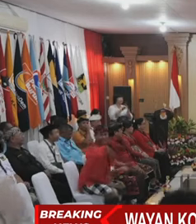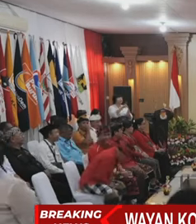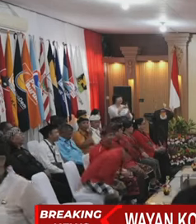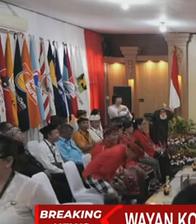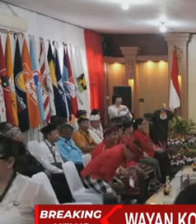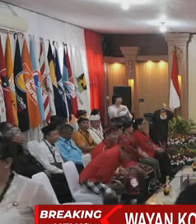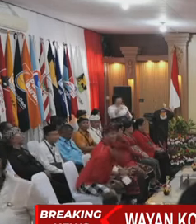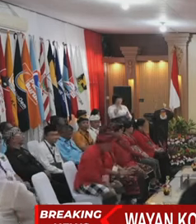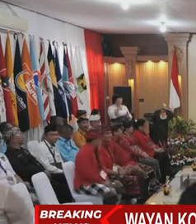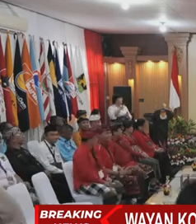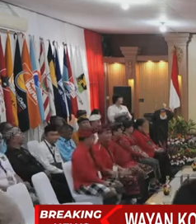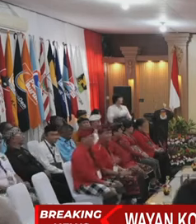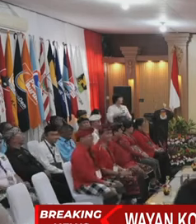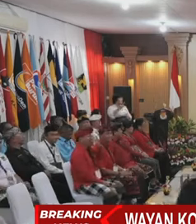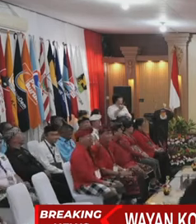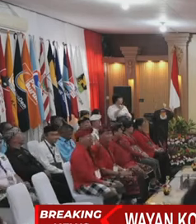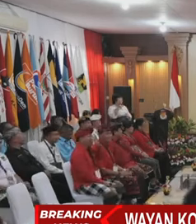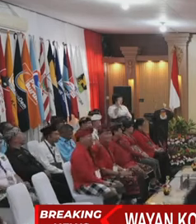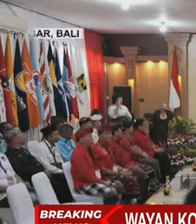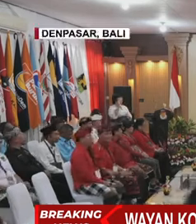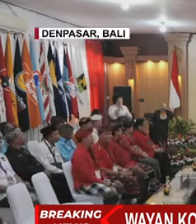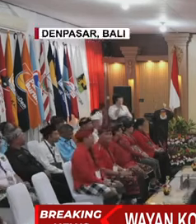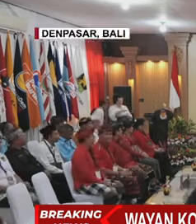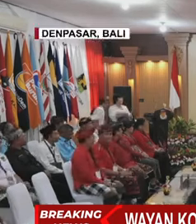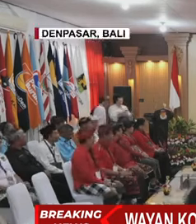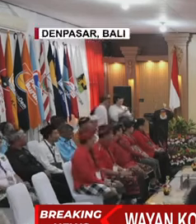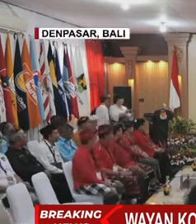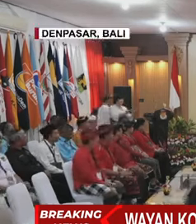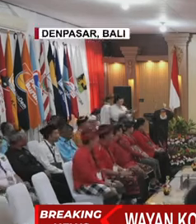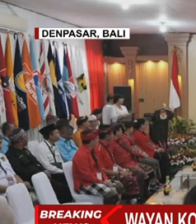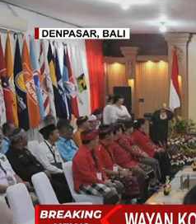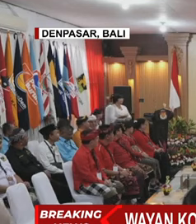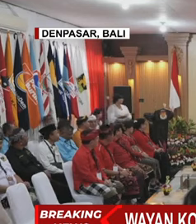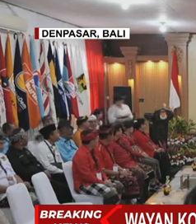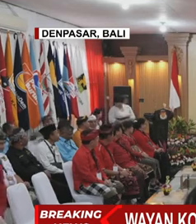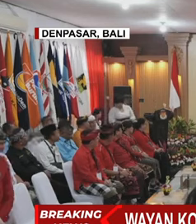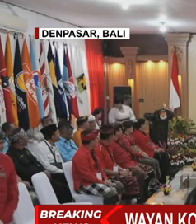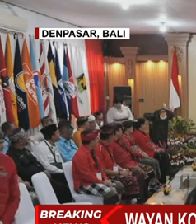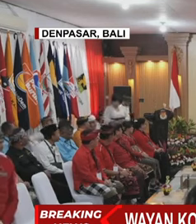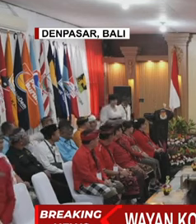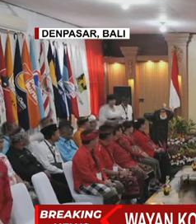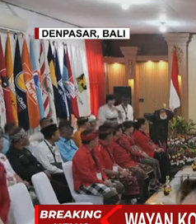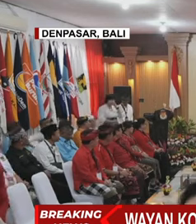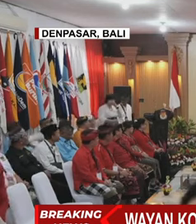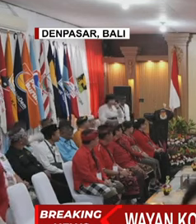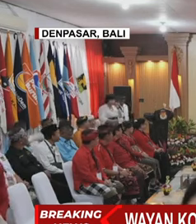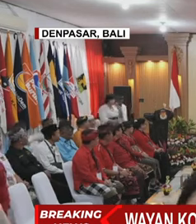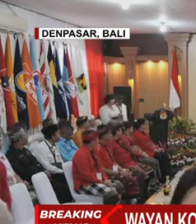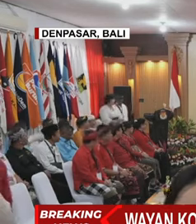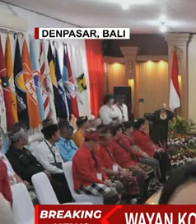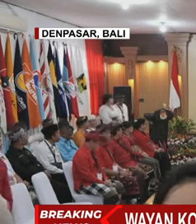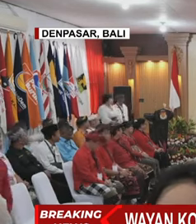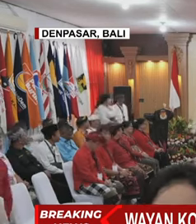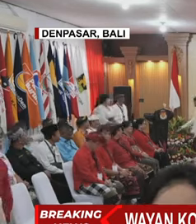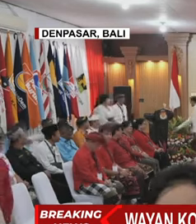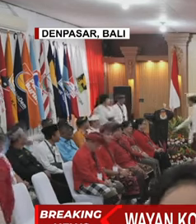sekitar 52% turun sedikit tetapi masih sangat dominan di sana Eh kemudian ee coaster ini kan